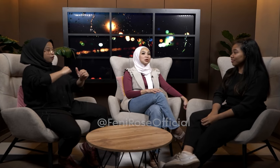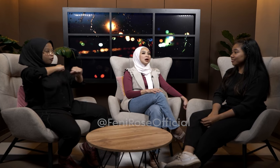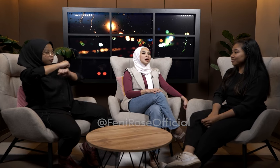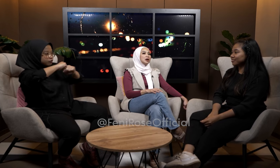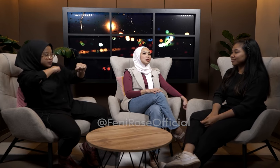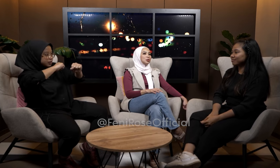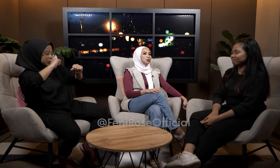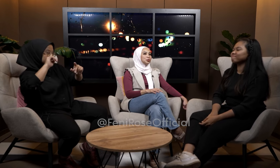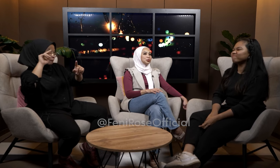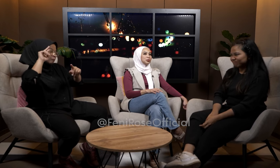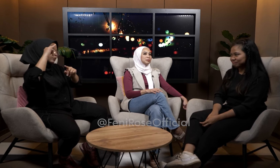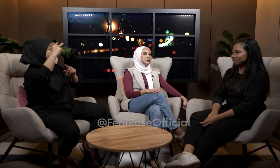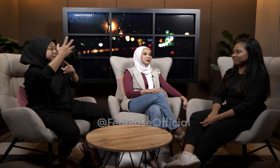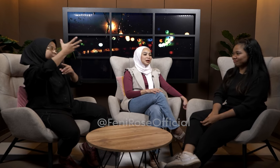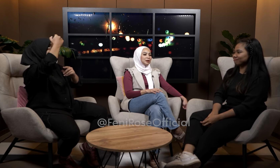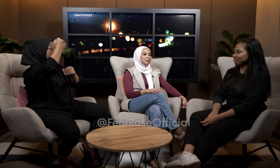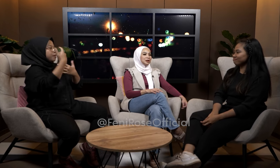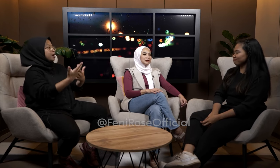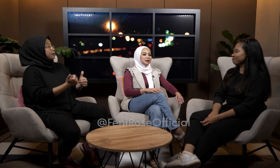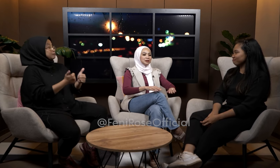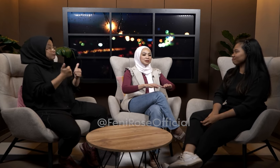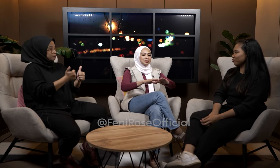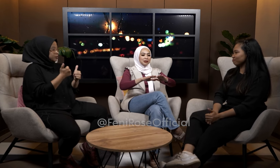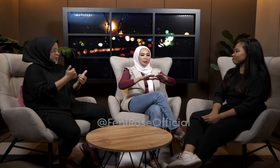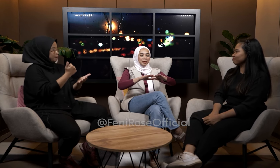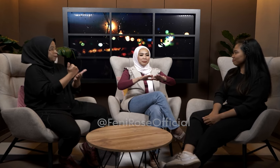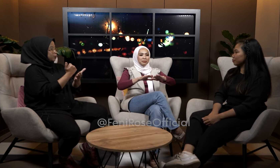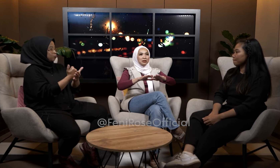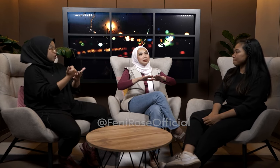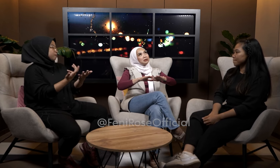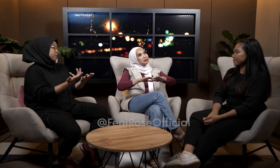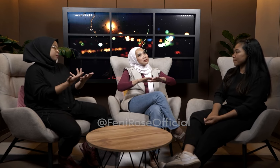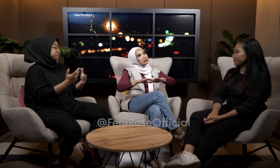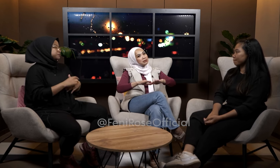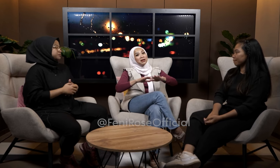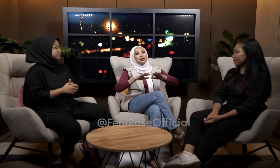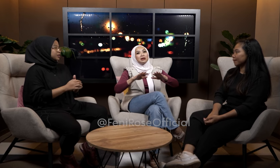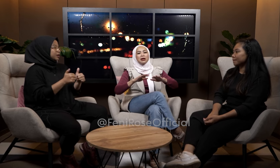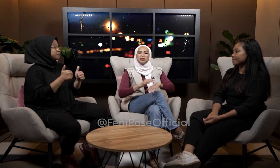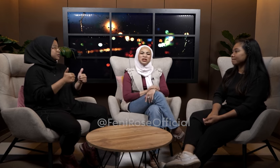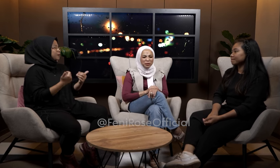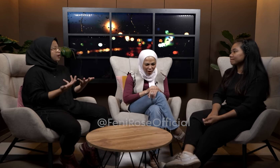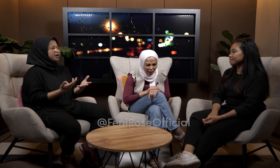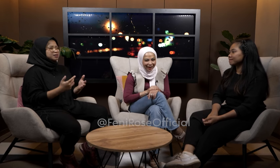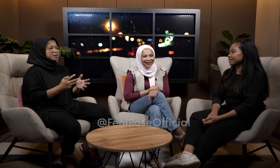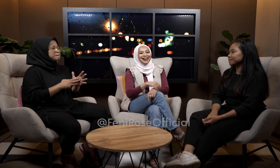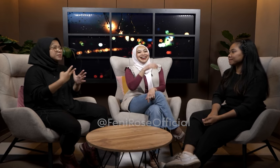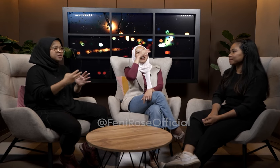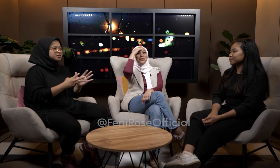juga untuk bisa me apa me me apa sih namanya